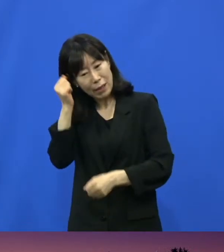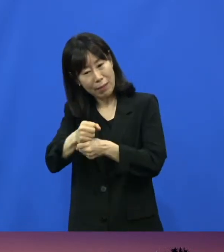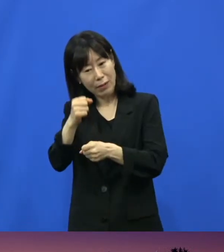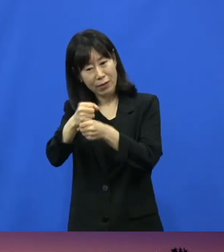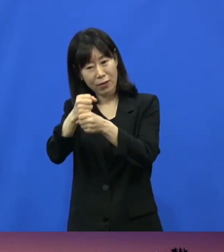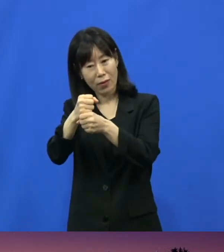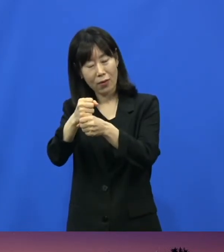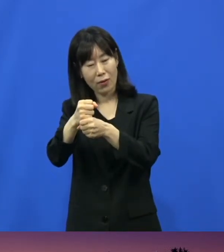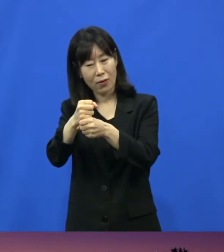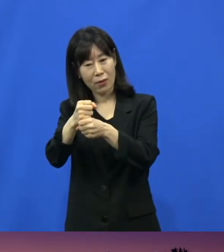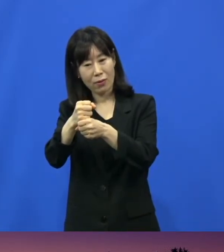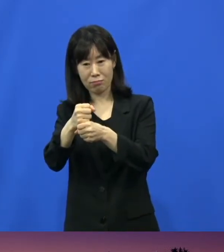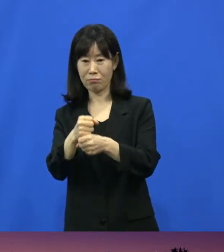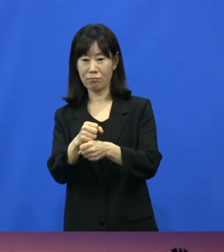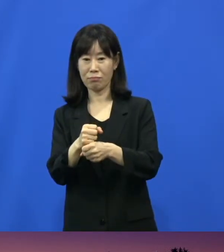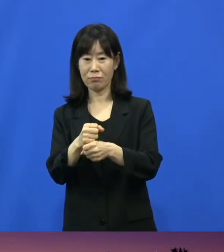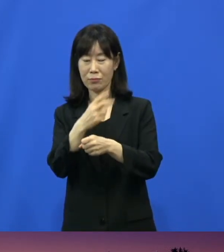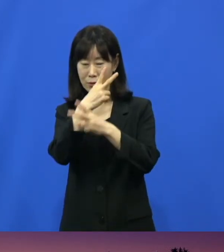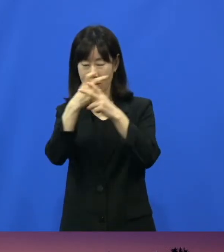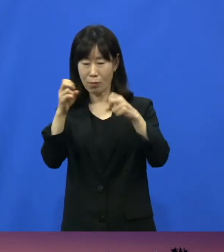더 하나요?